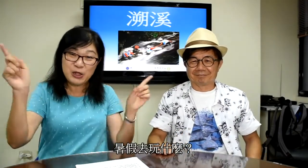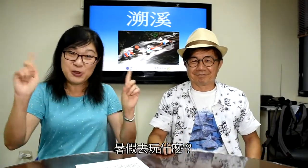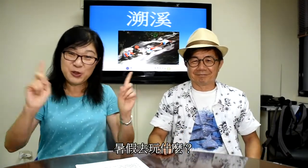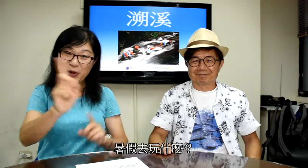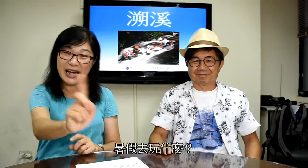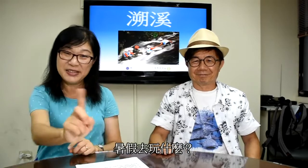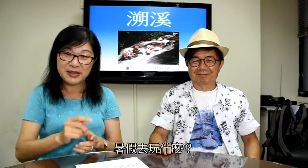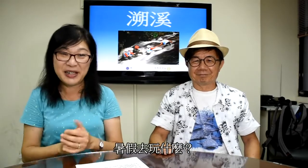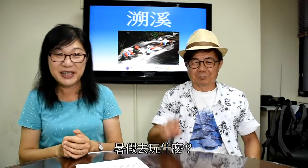去玩什么？